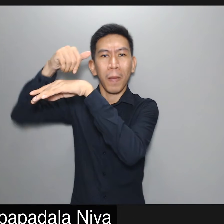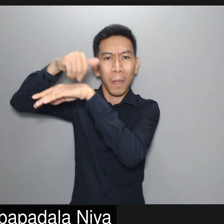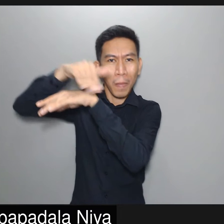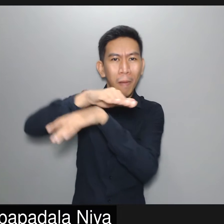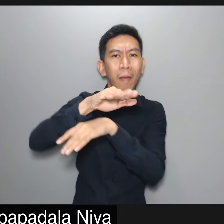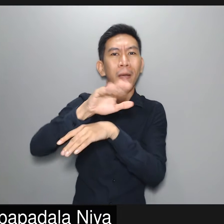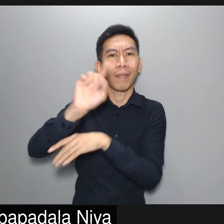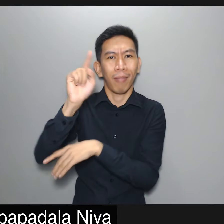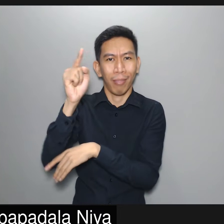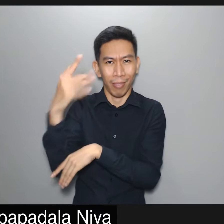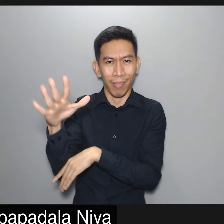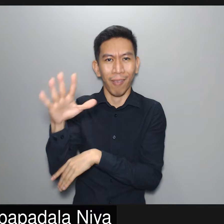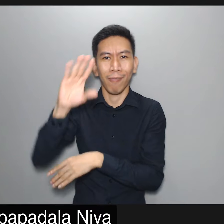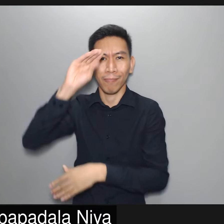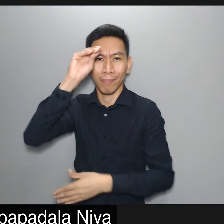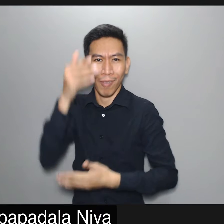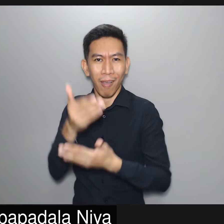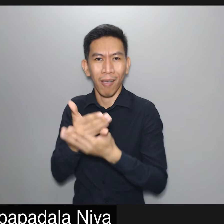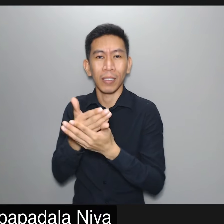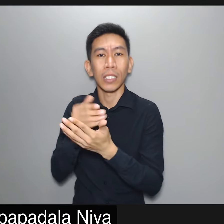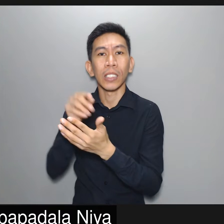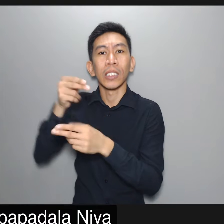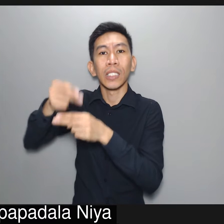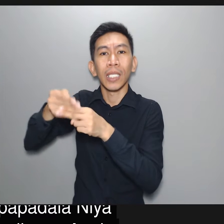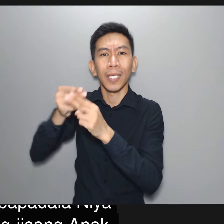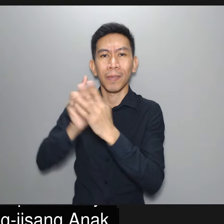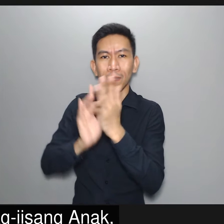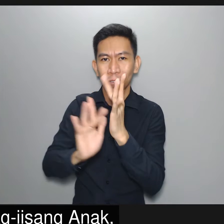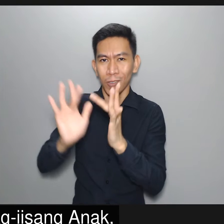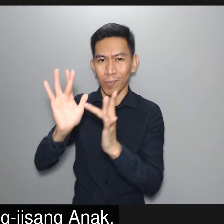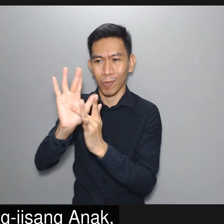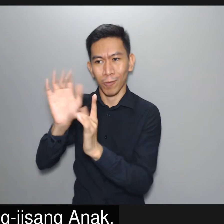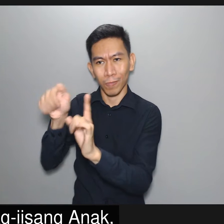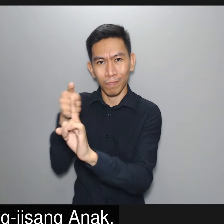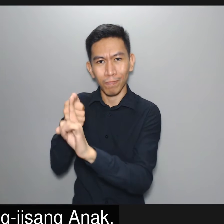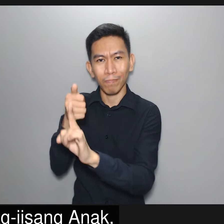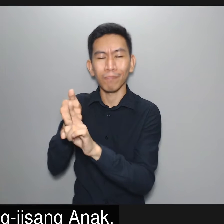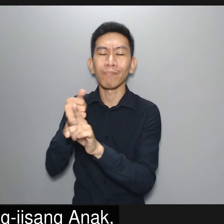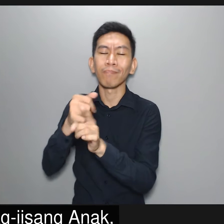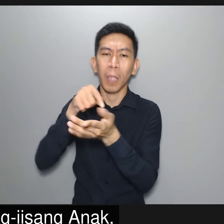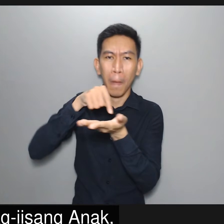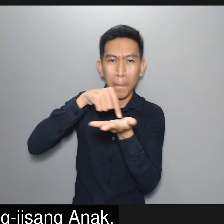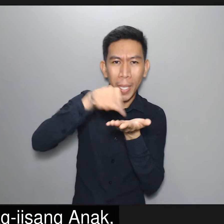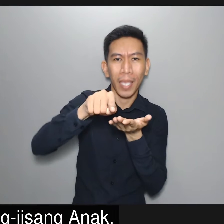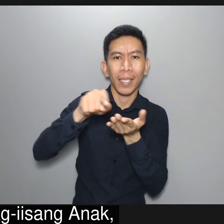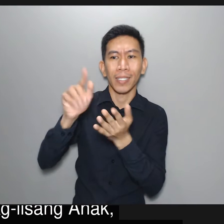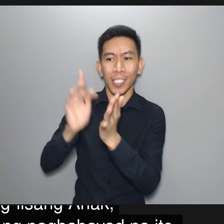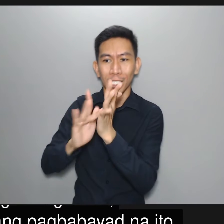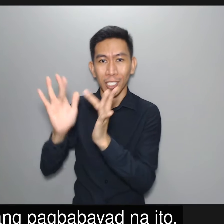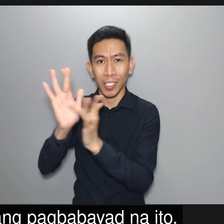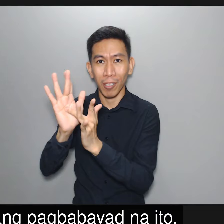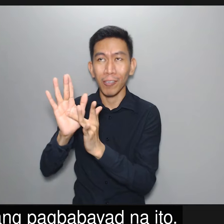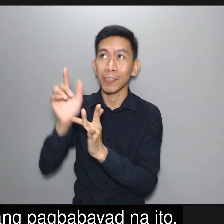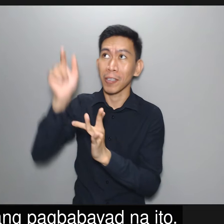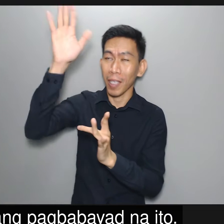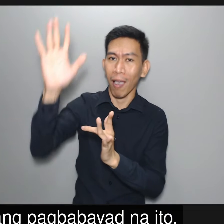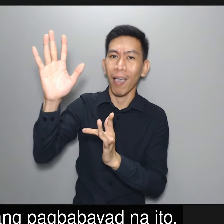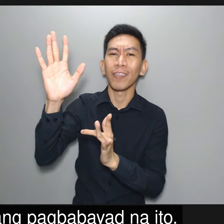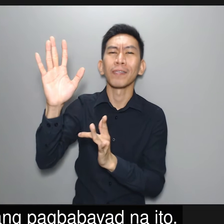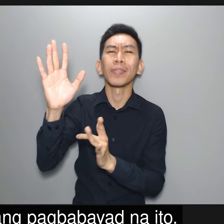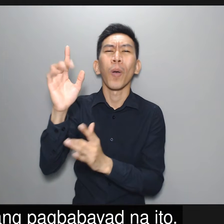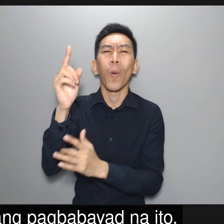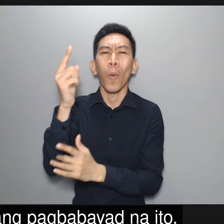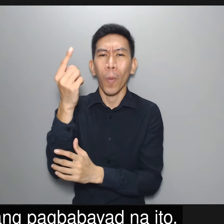si Jesus, upang gawin ang pagbabayad na ito. Si Jesus at Diyos ay iisa. Si Jesus